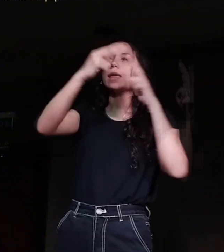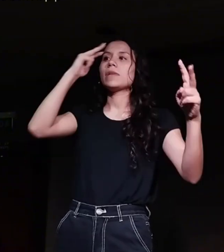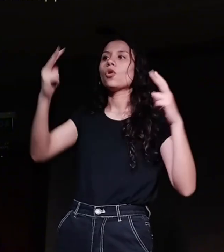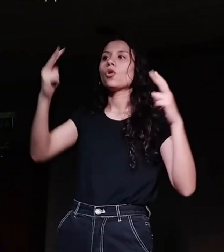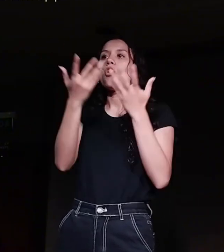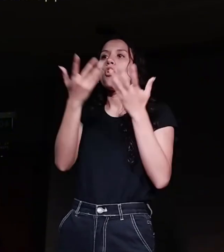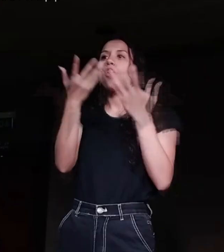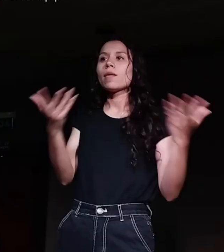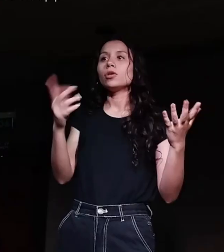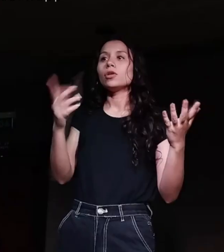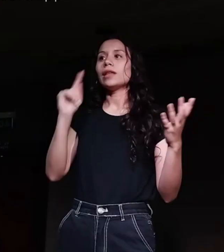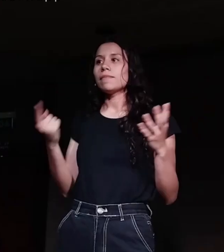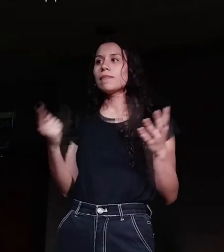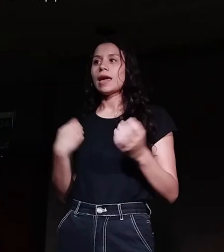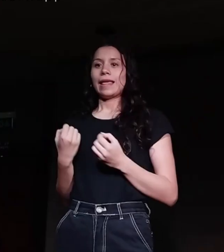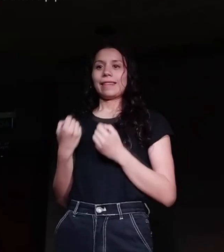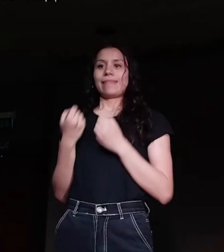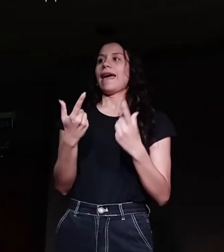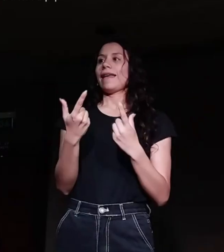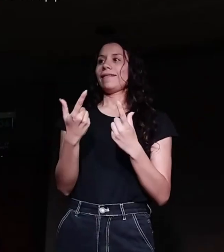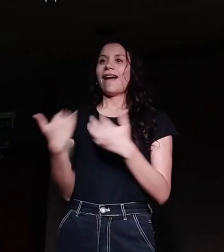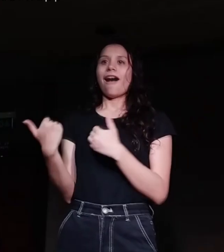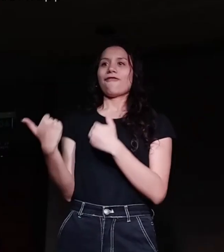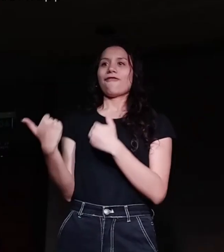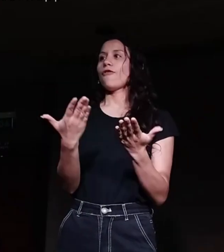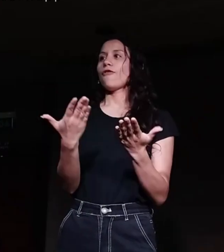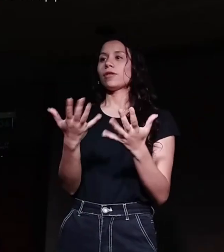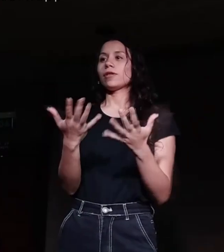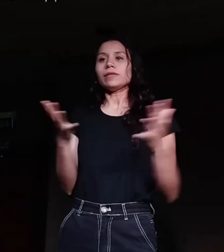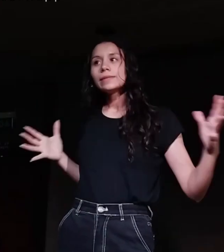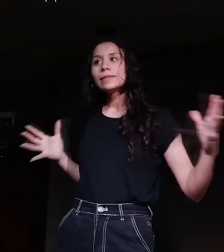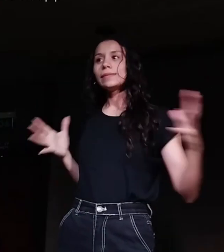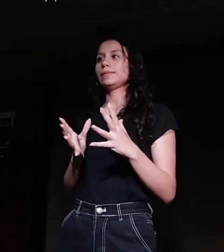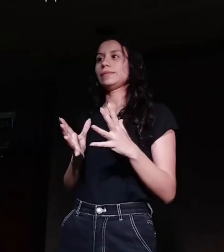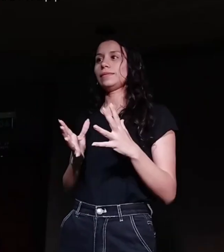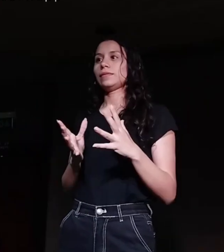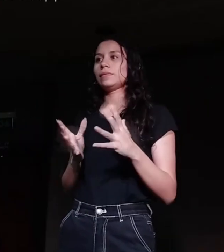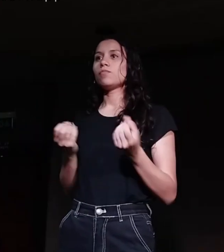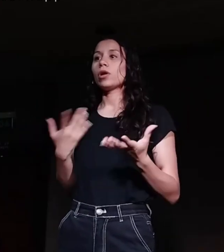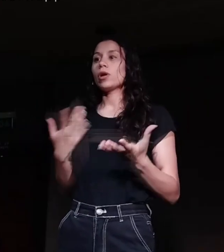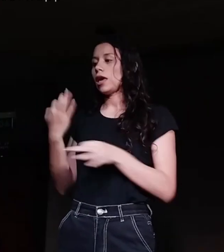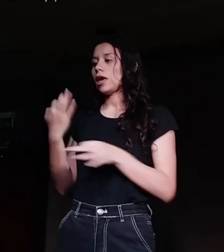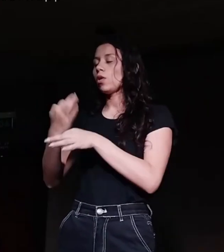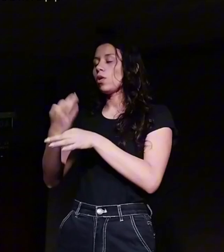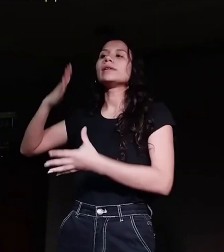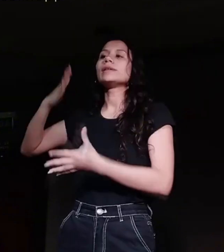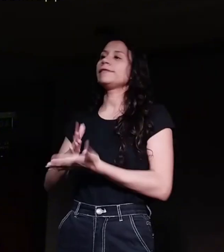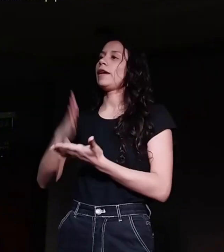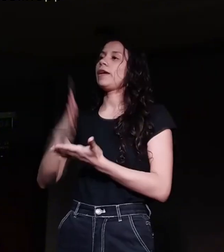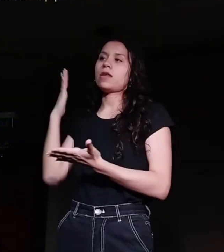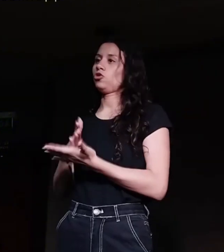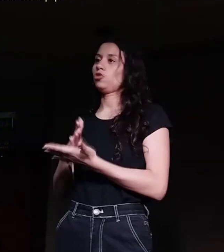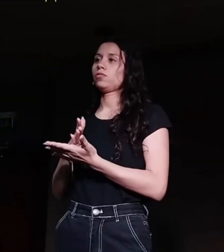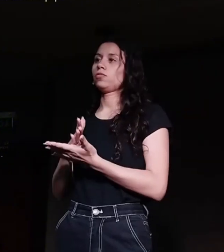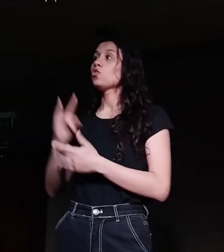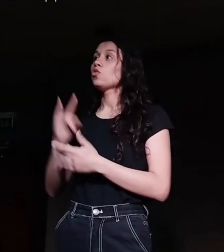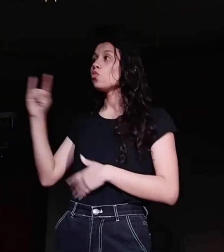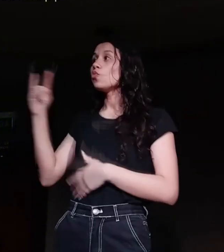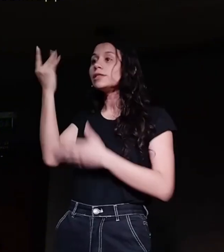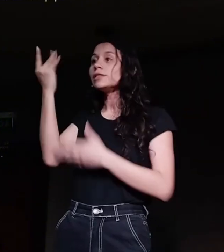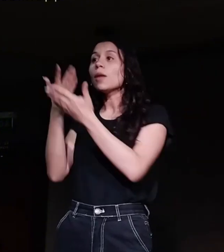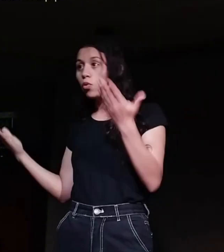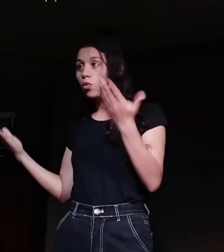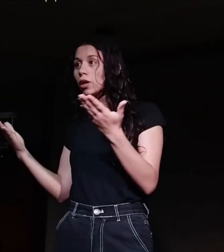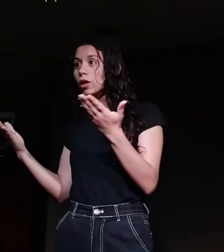por la comunidad, ¿no es cierto? Consideramos que es un derecho la educación y que la universidad pública tiene